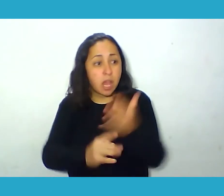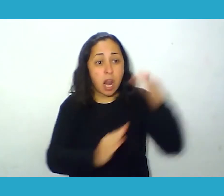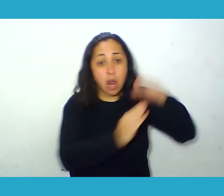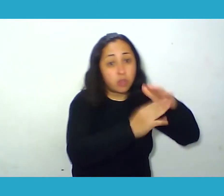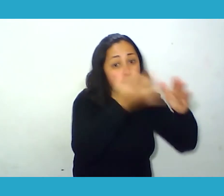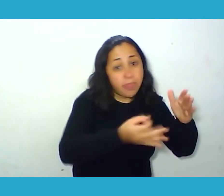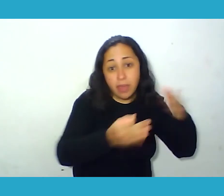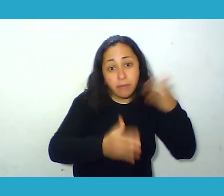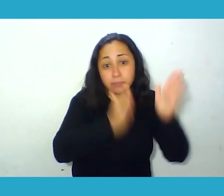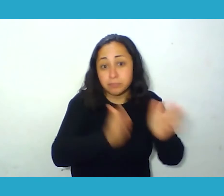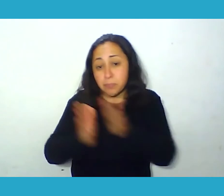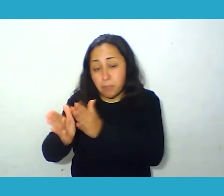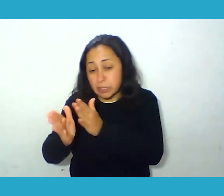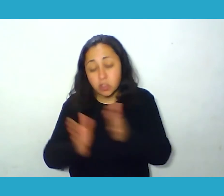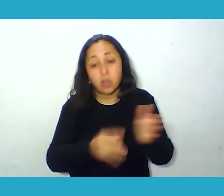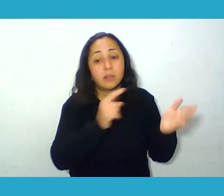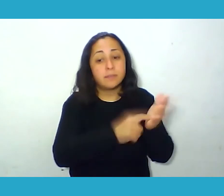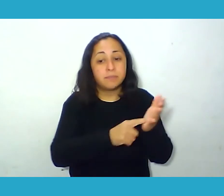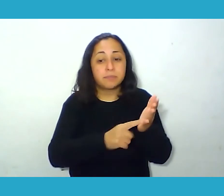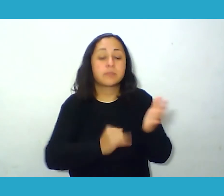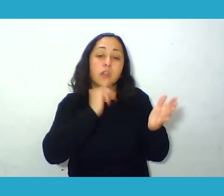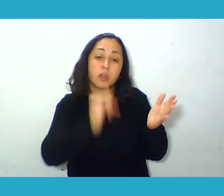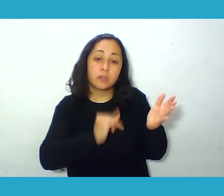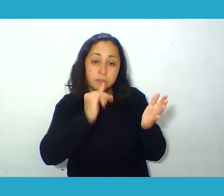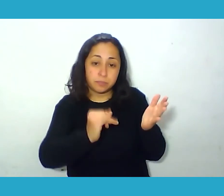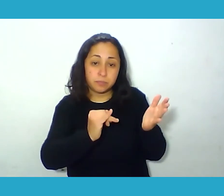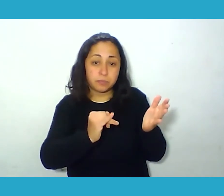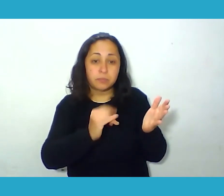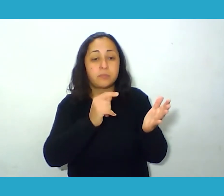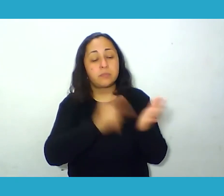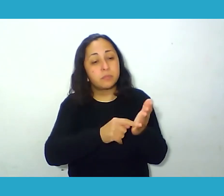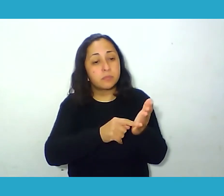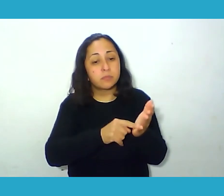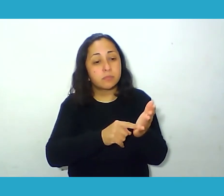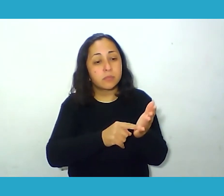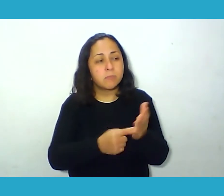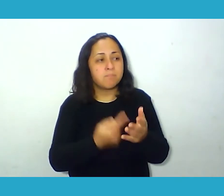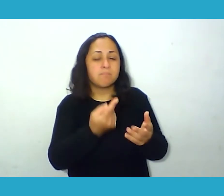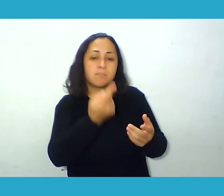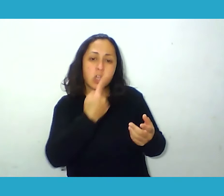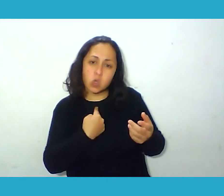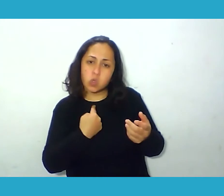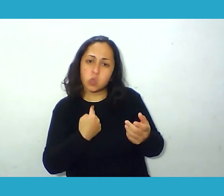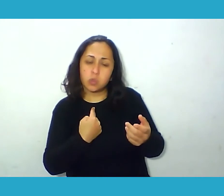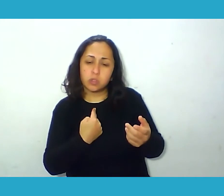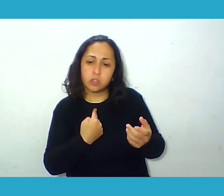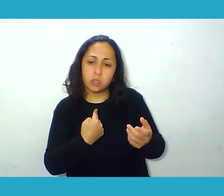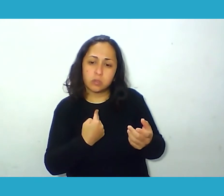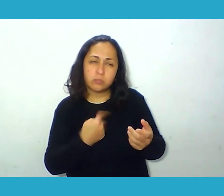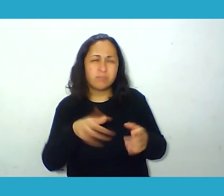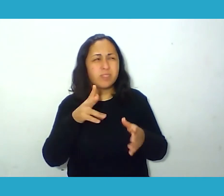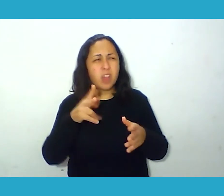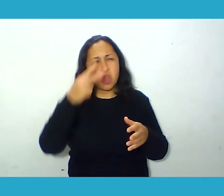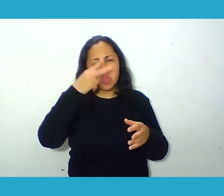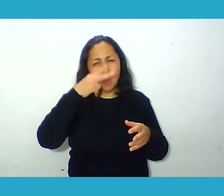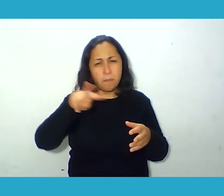autoridad de aplicación en lo ambiental, Secretario de Ambiente. Relata que se le consultó a